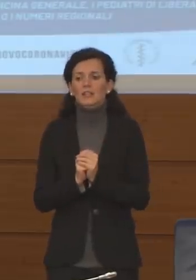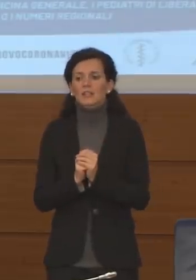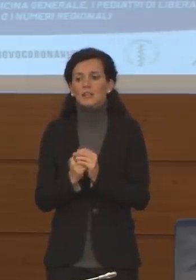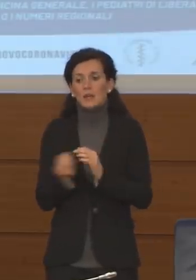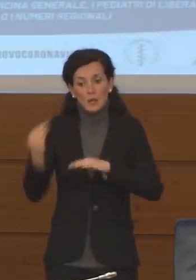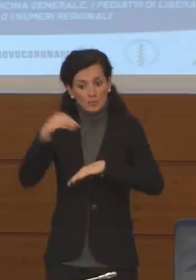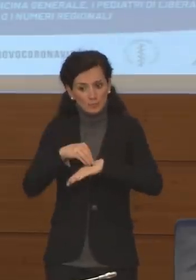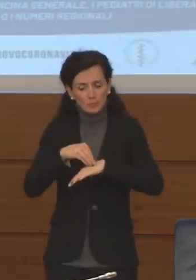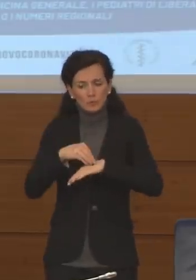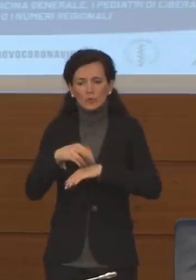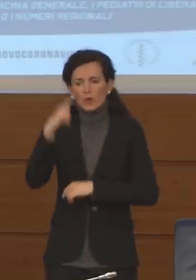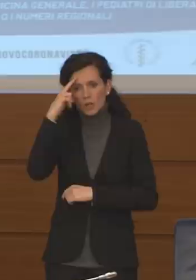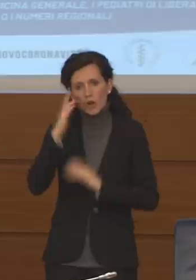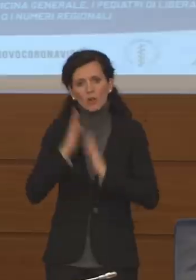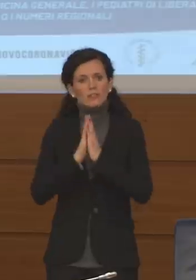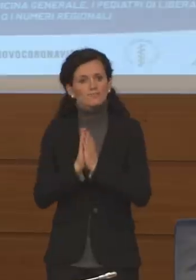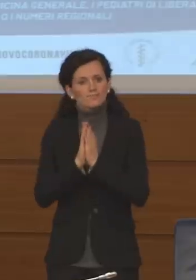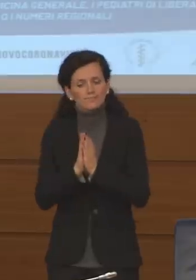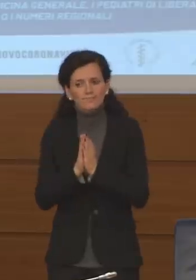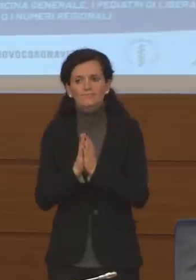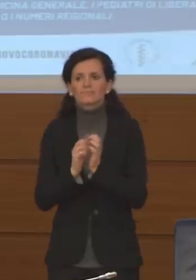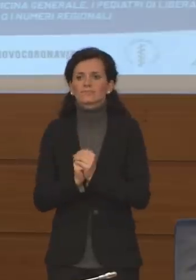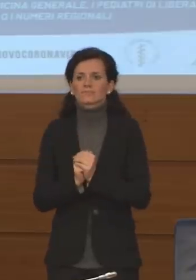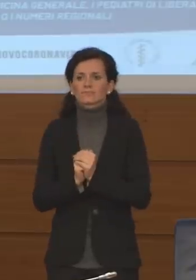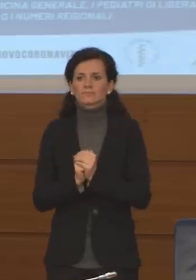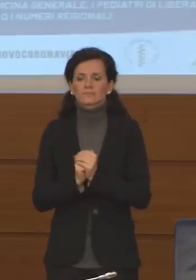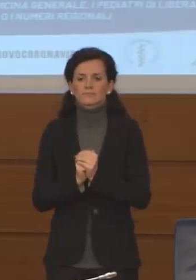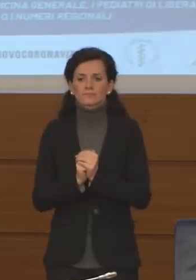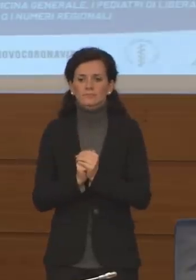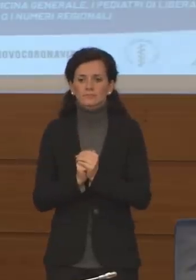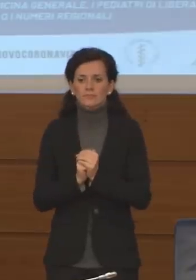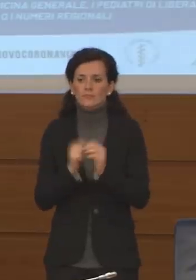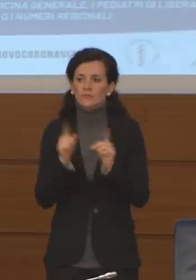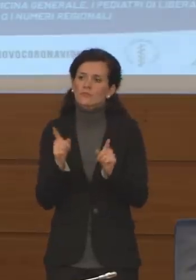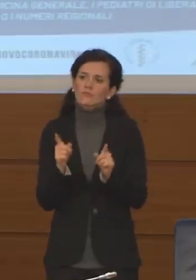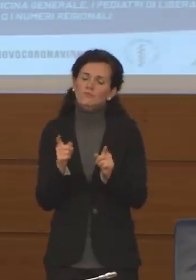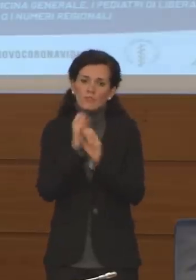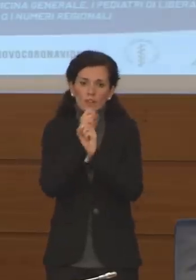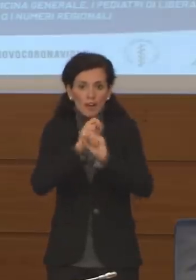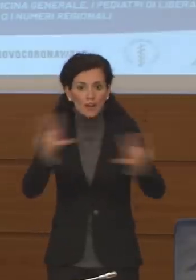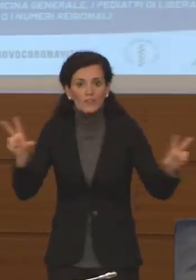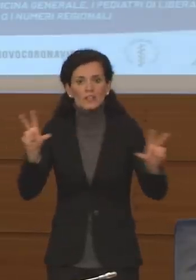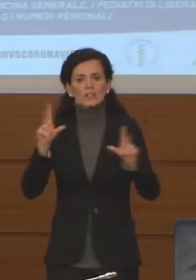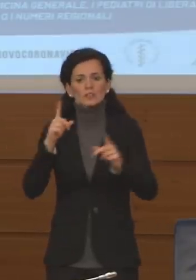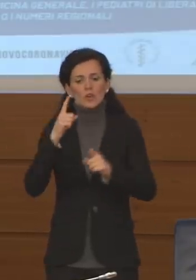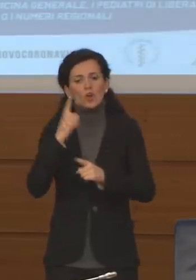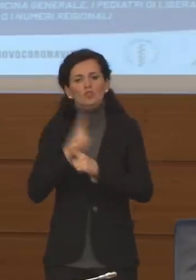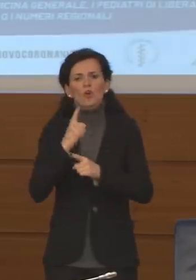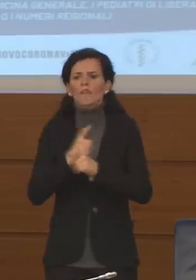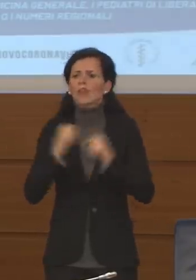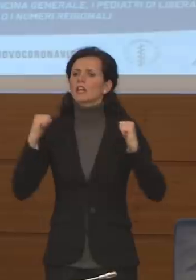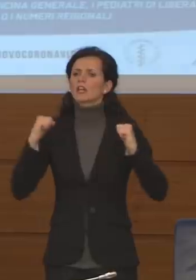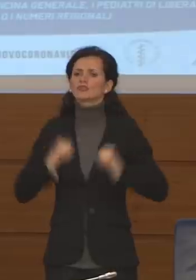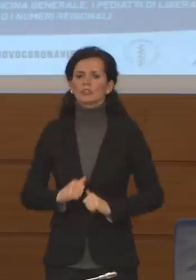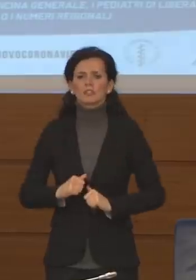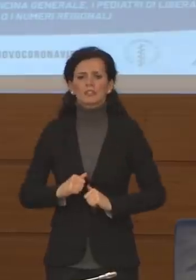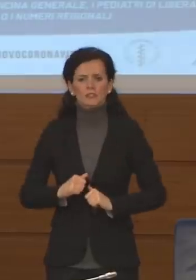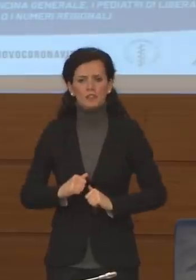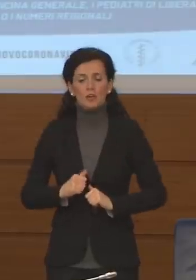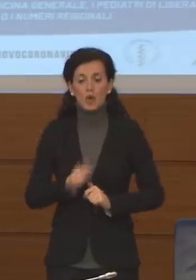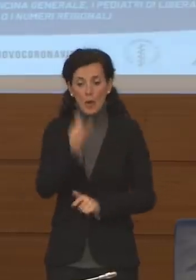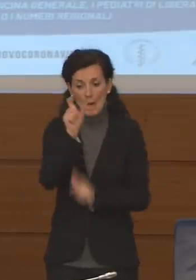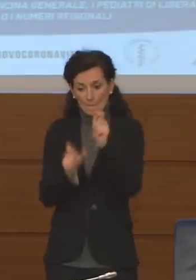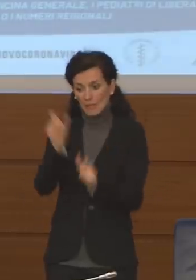per raccomandare come appello ma anche come dovere civico che persone